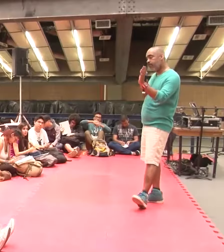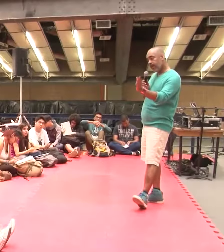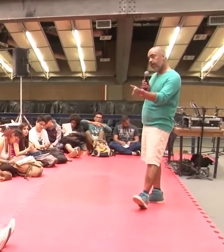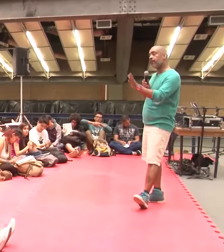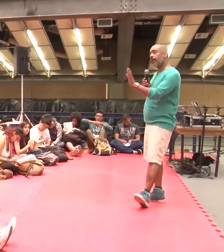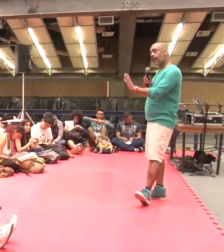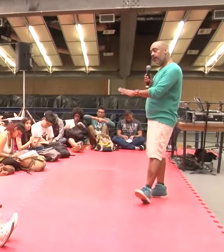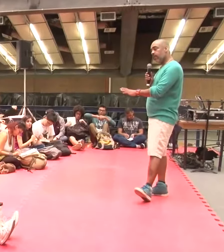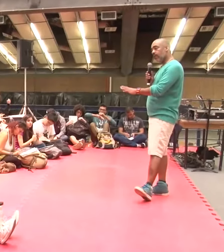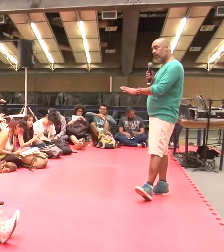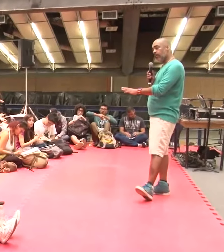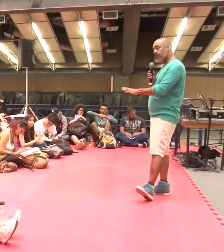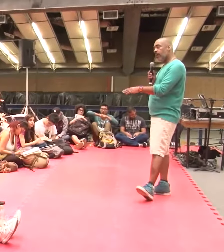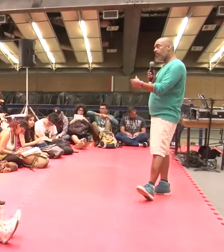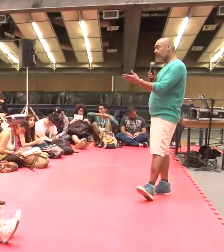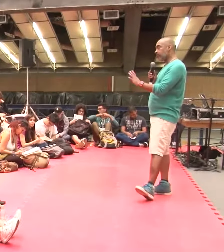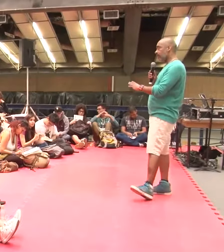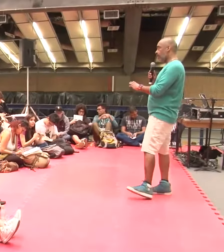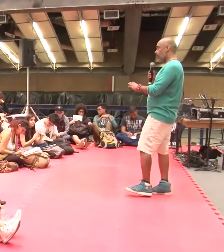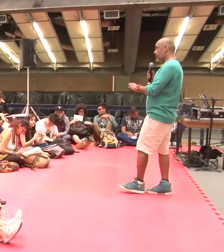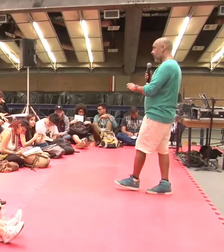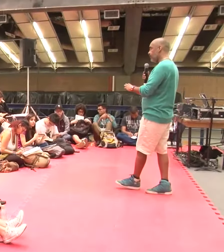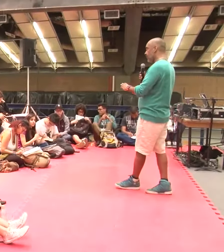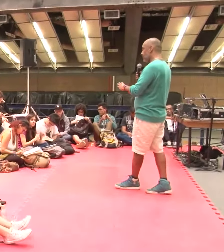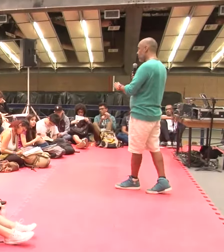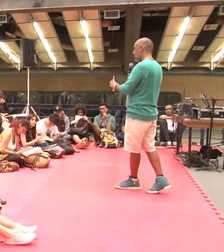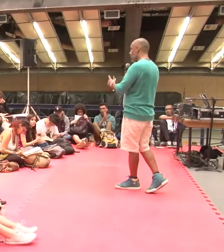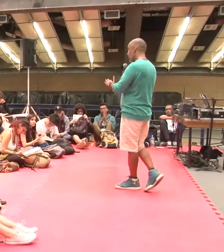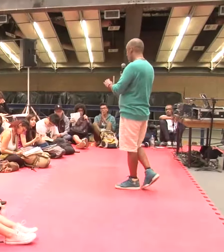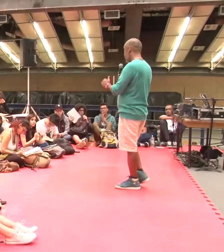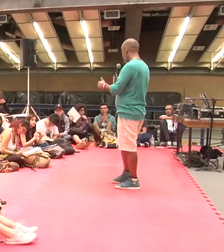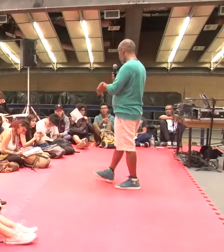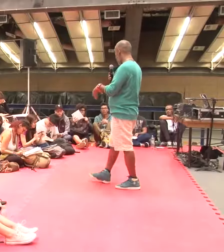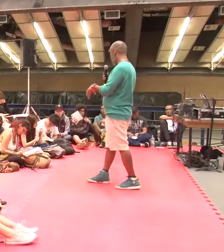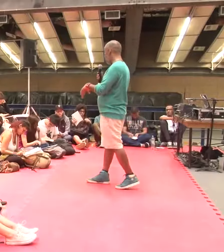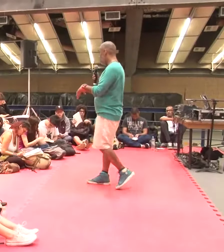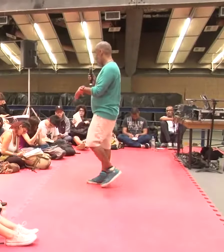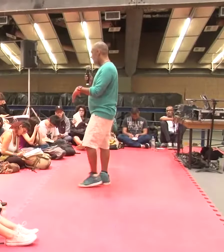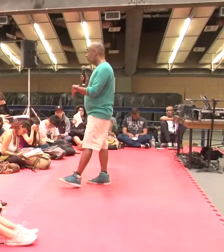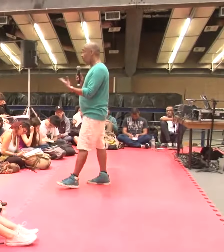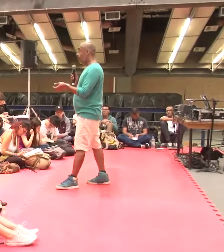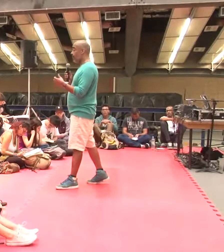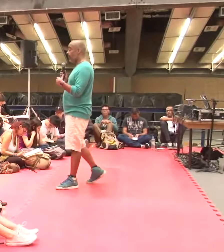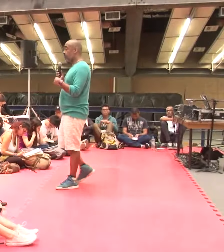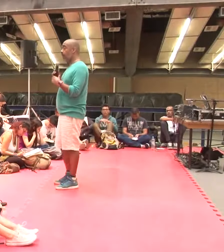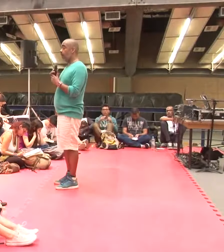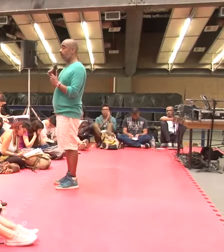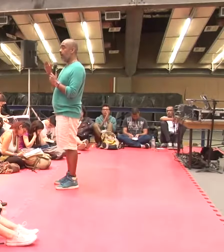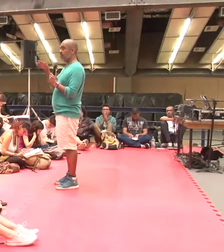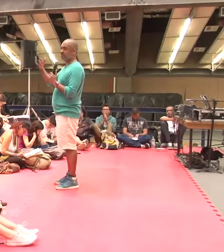emblematizado por Rita e Jerônimo. Quando quiserem dar o passeio, gente, Pinacoteca é de graça, né? Uma